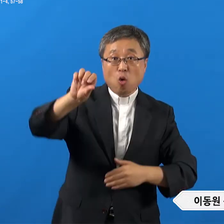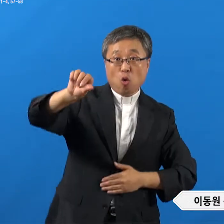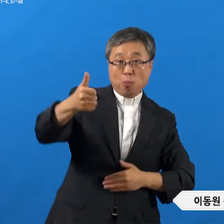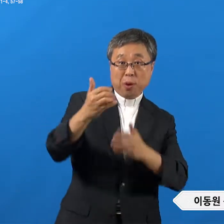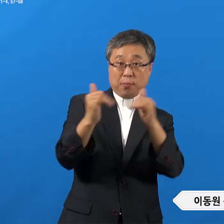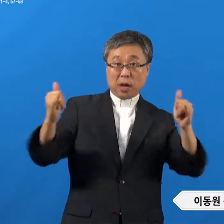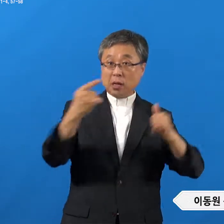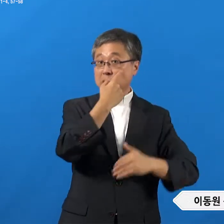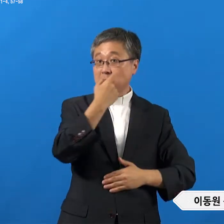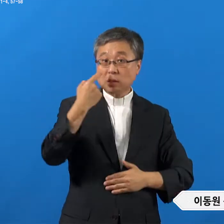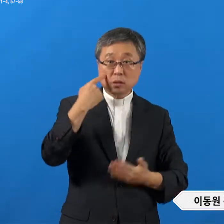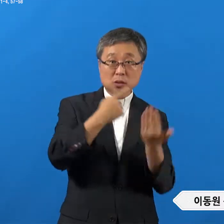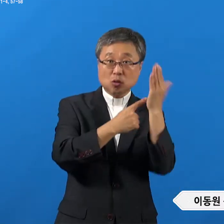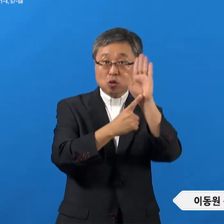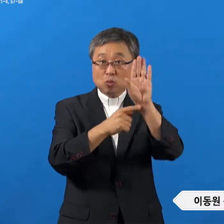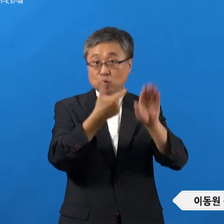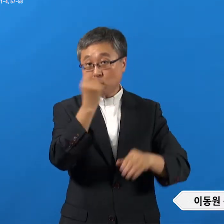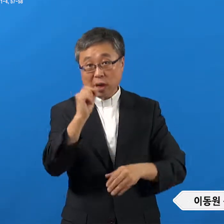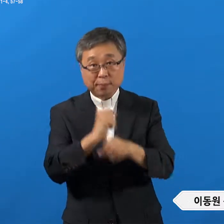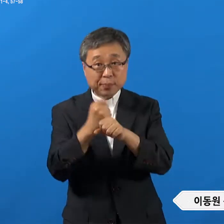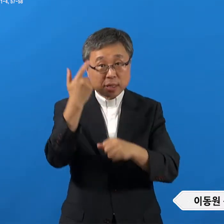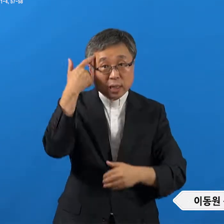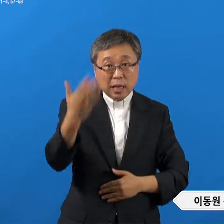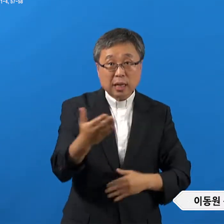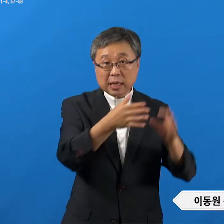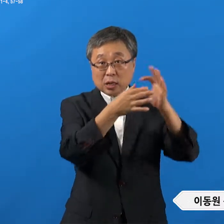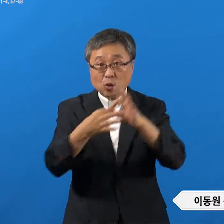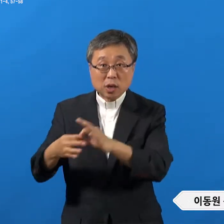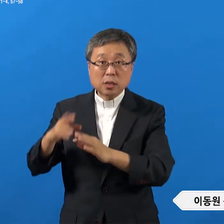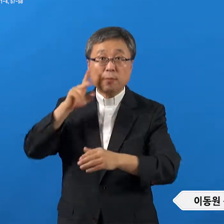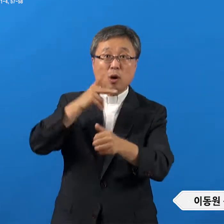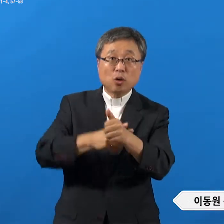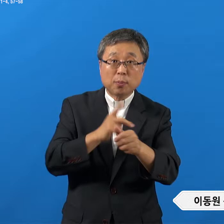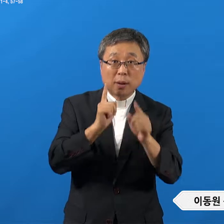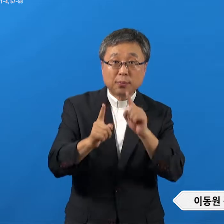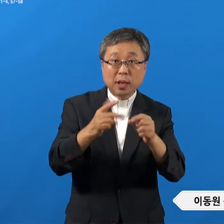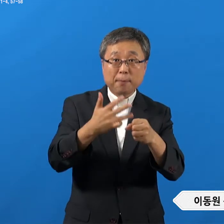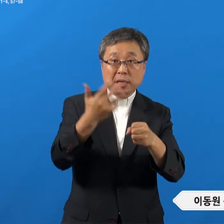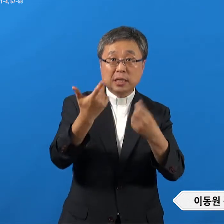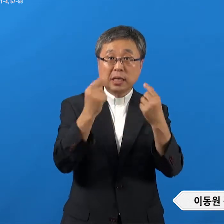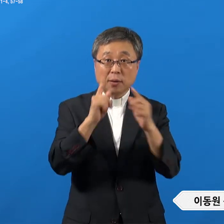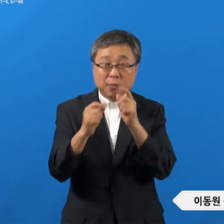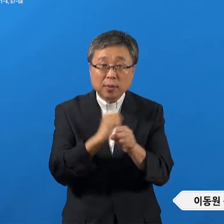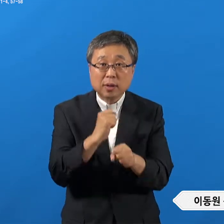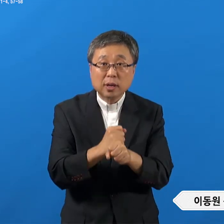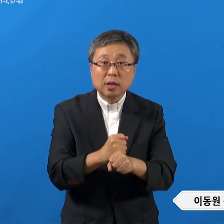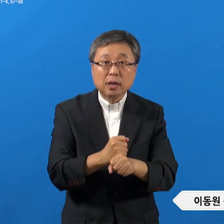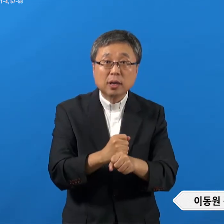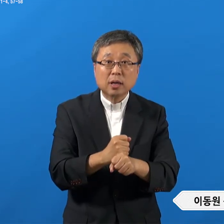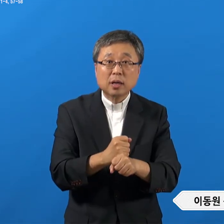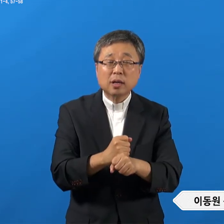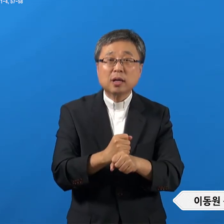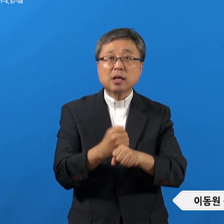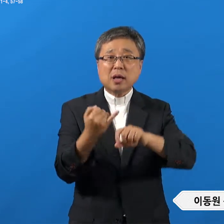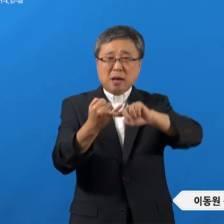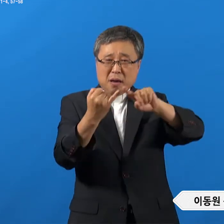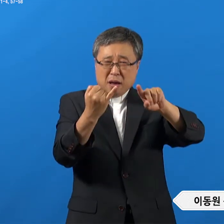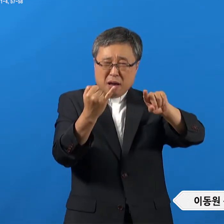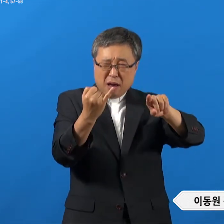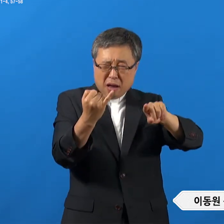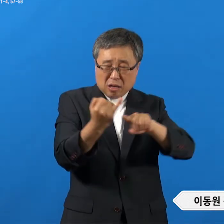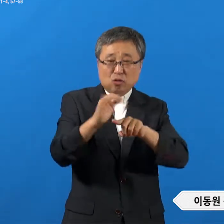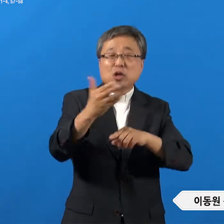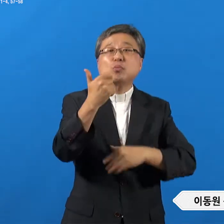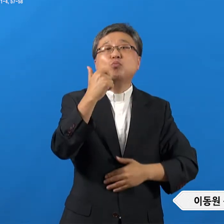500명의 증인으로도 부족하겠습니까? 바울은 계속해서 말합니다. 8절에서는 이렇게 말합니다. 만삭되지